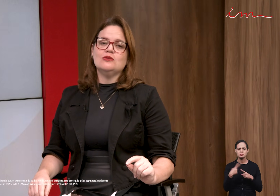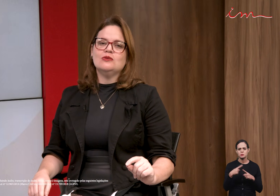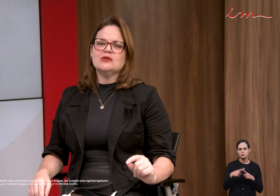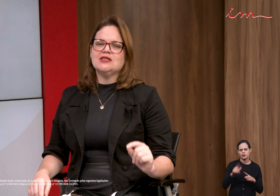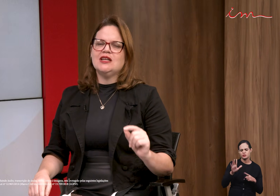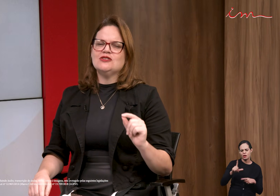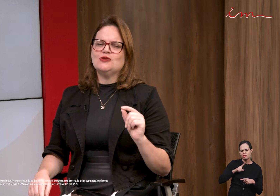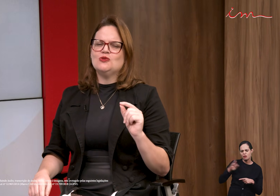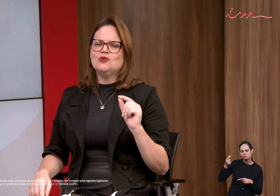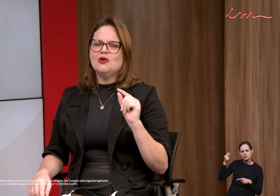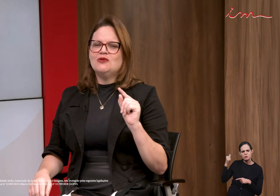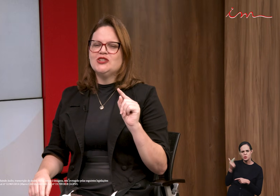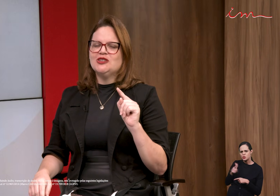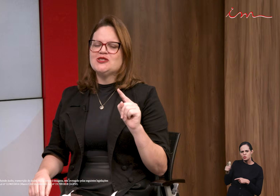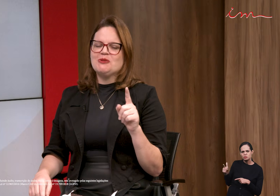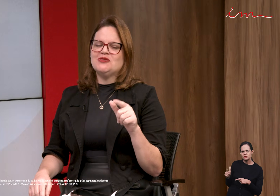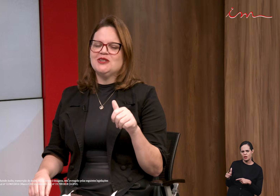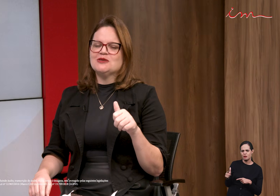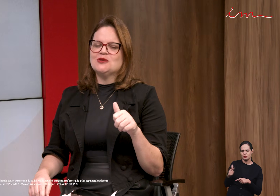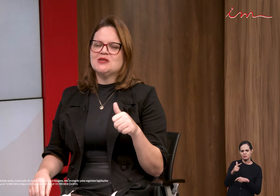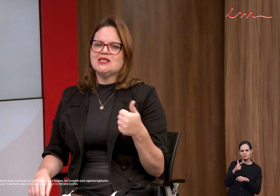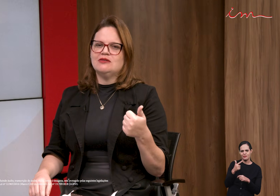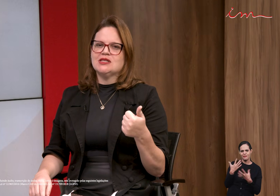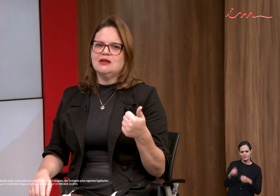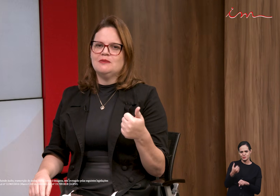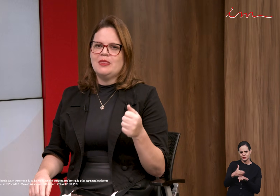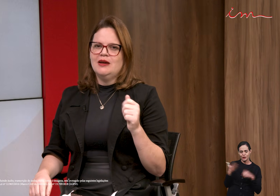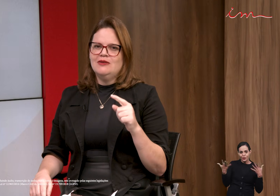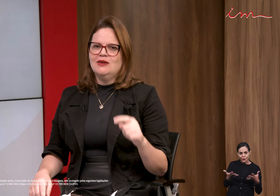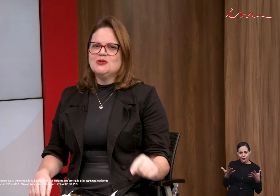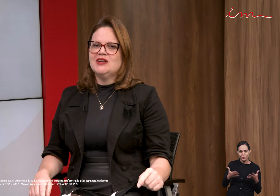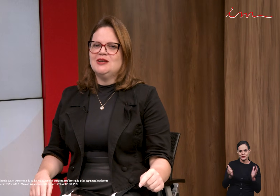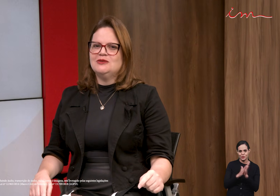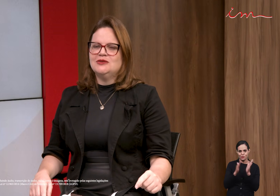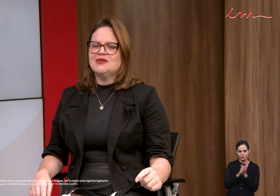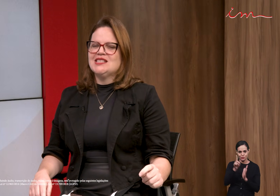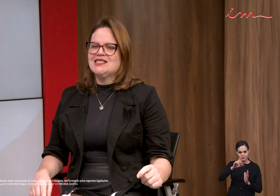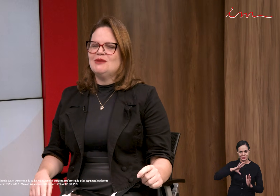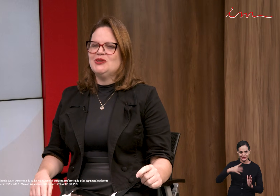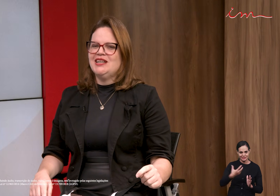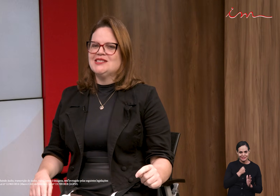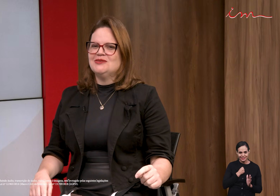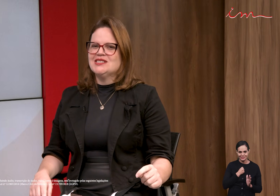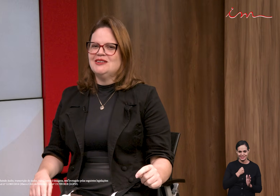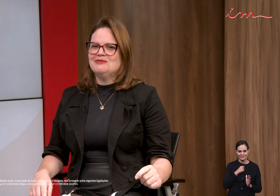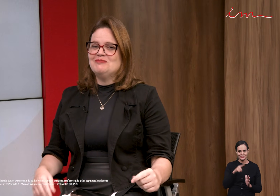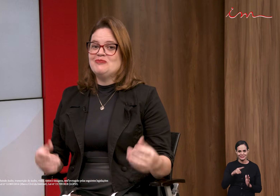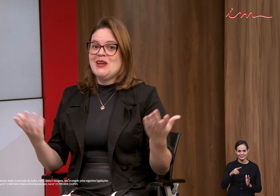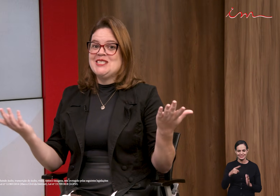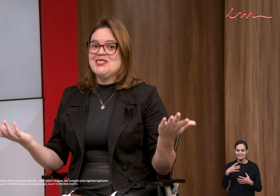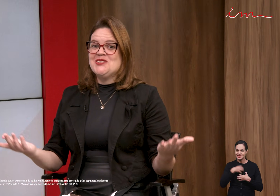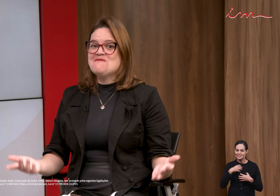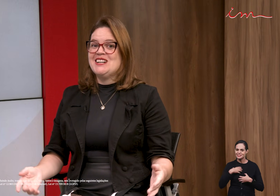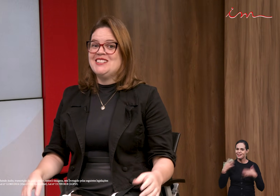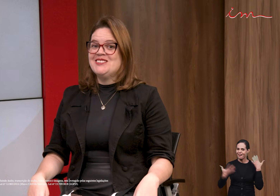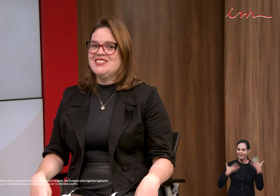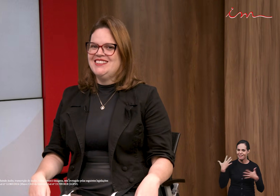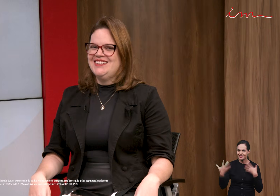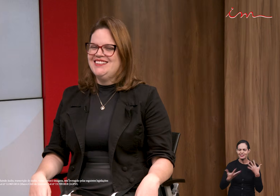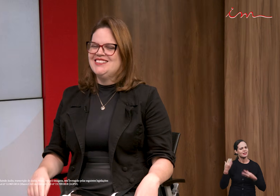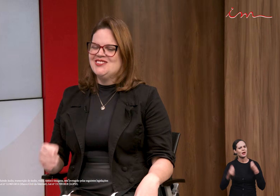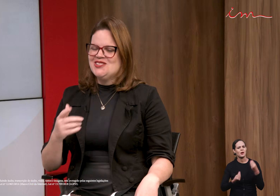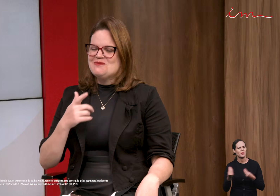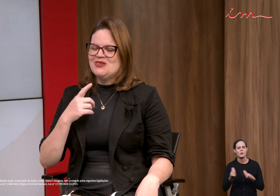Vamos ver os sinais do louvor, já que nós estamos falando sobre salvação. Vamos ver aquele louvor, você sabe o que é salvação? É sentir uma